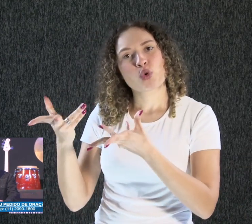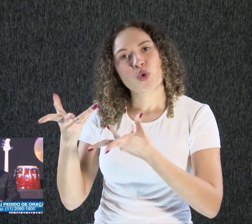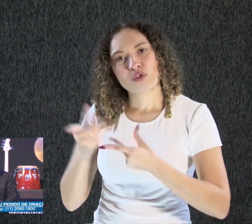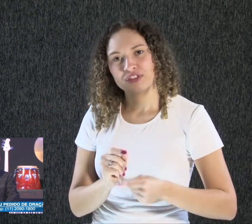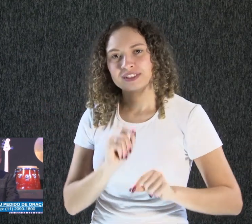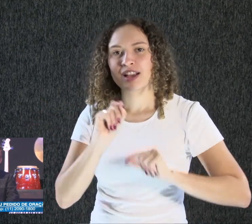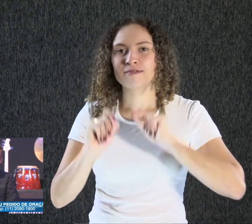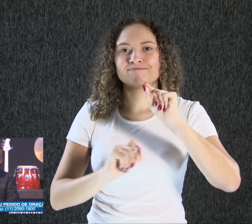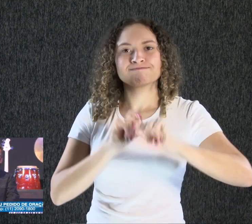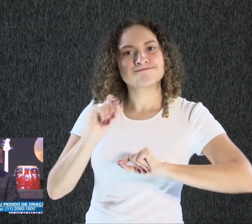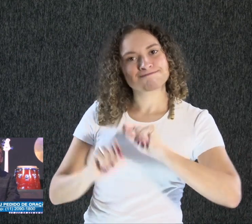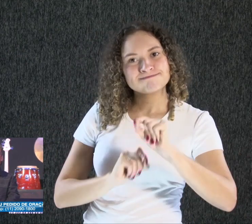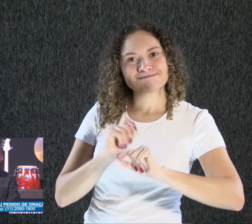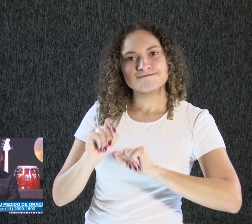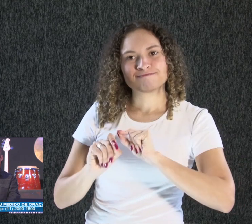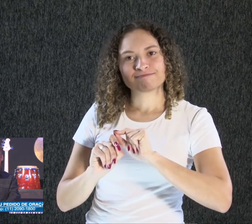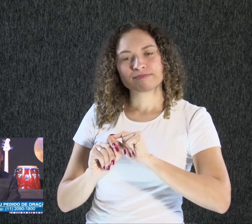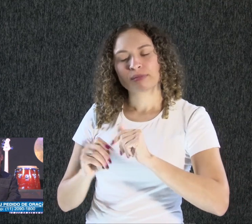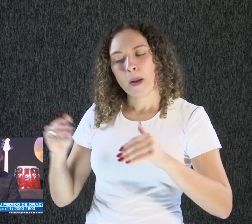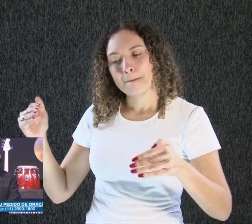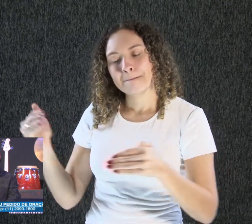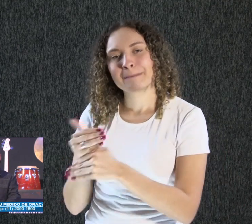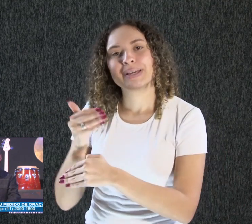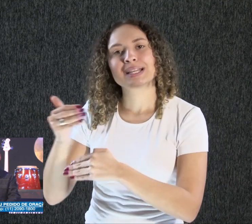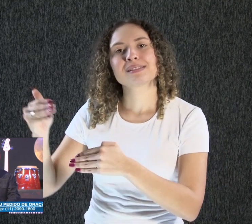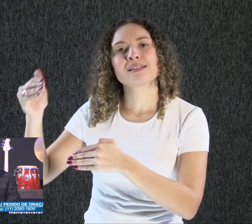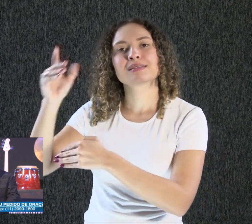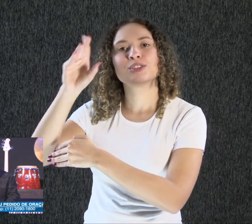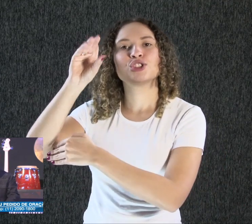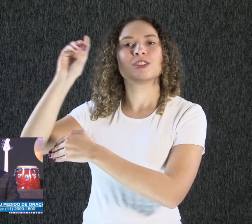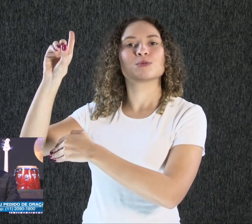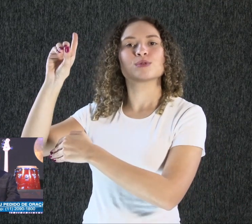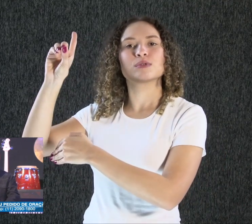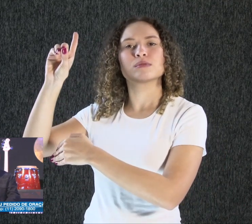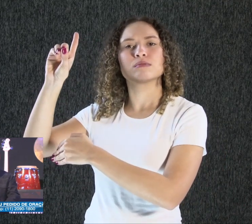você. Entre no esconderijo do Altíssimo.